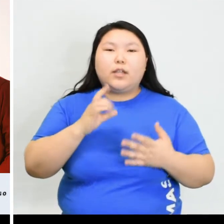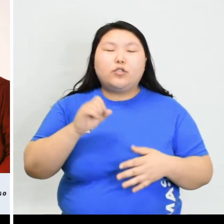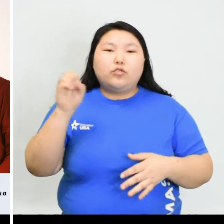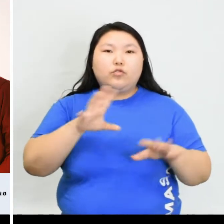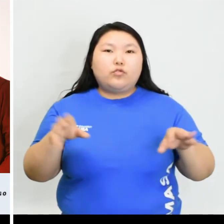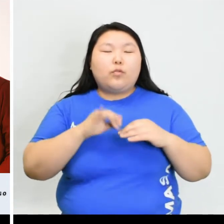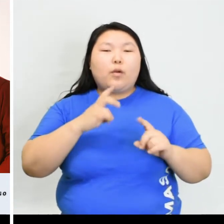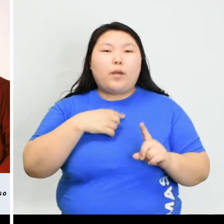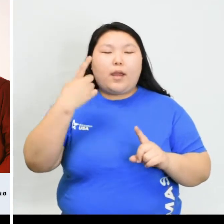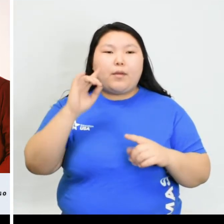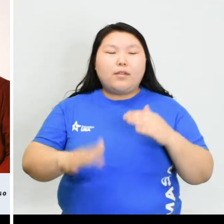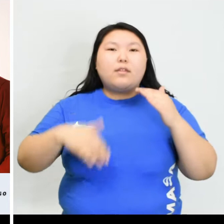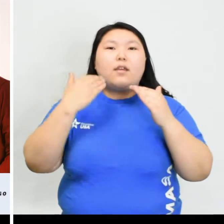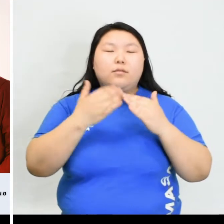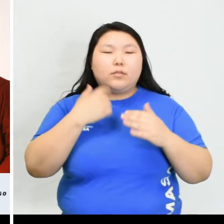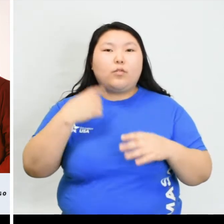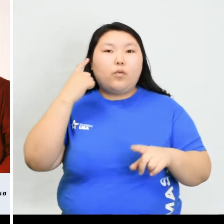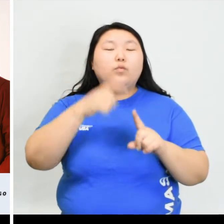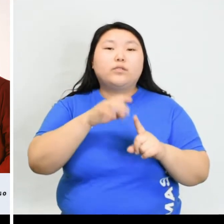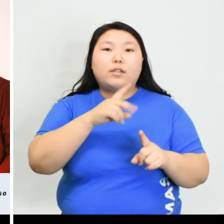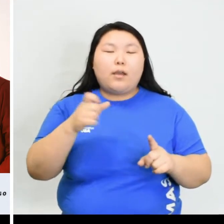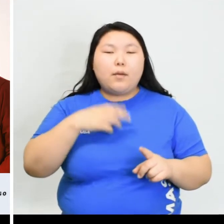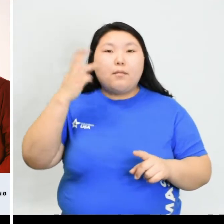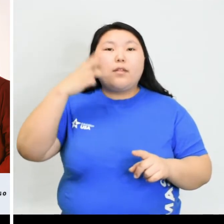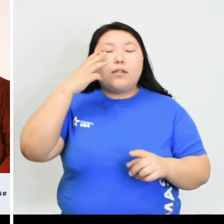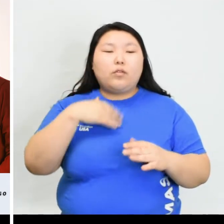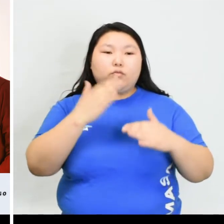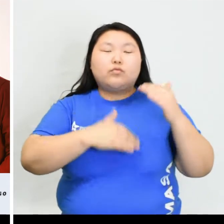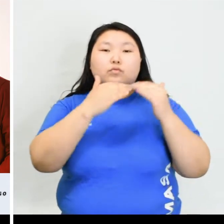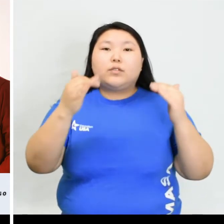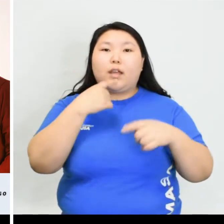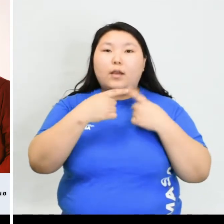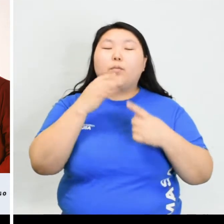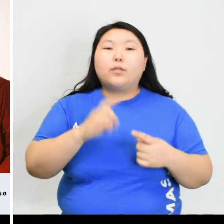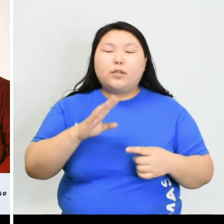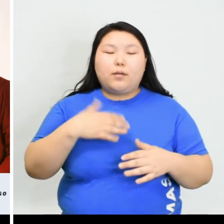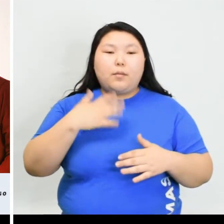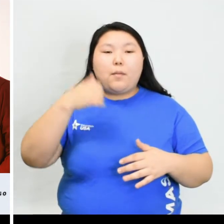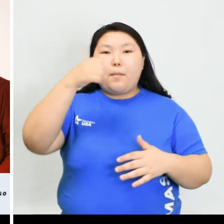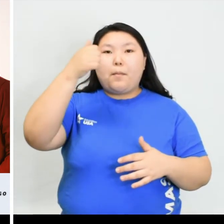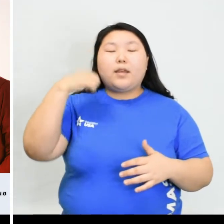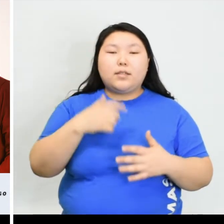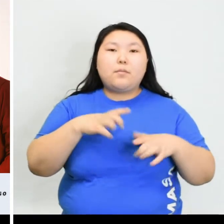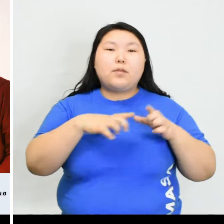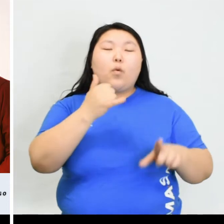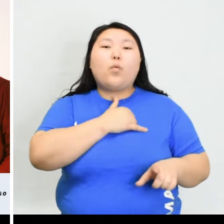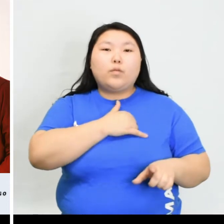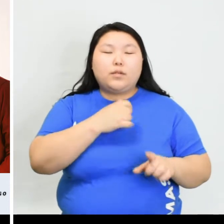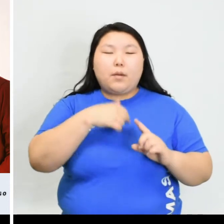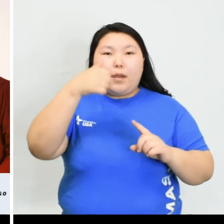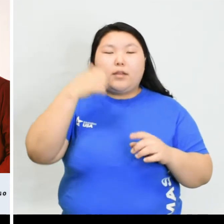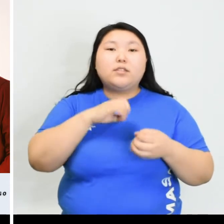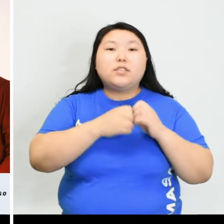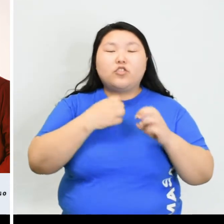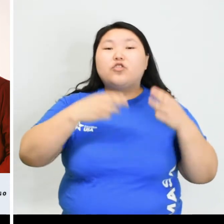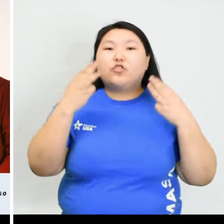ер нь бол одоо би хамгийн дээд зэрэгтээ хурцлээ мэдлэг мэдлийн төвшөндөө яривал тэгээд магистр бизнес